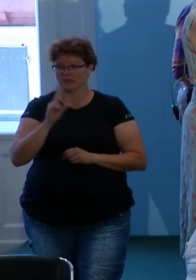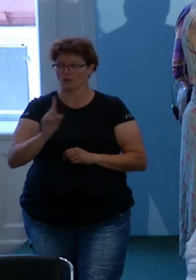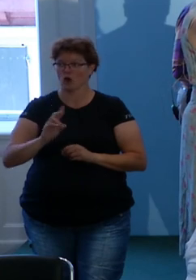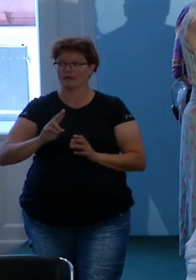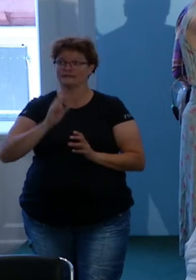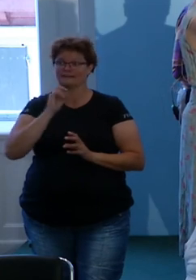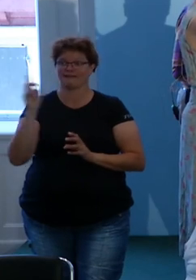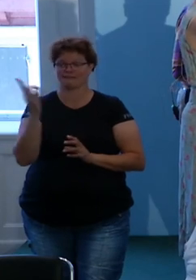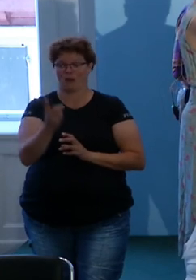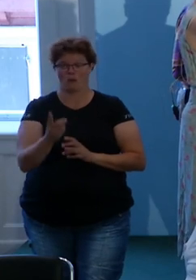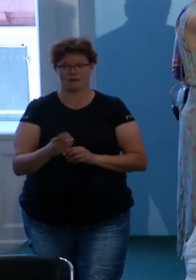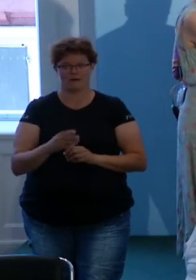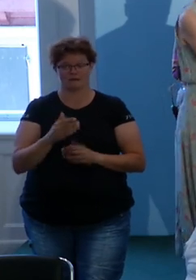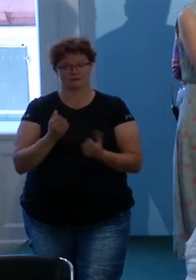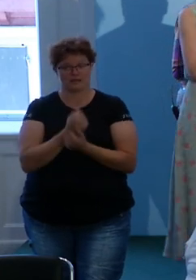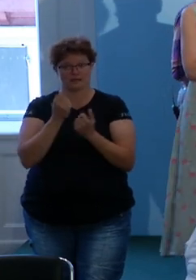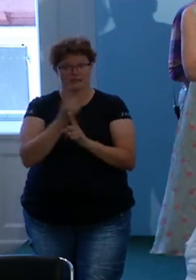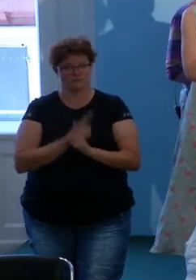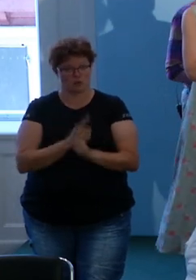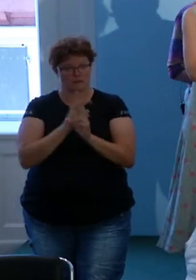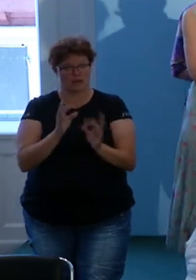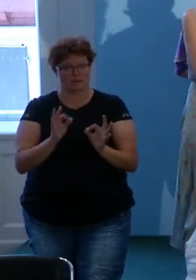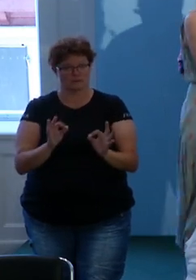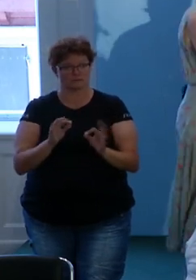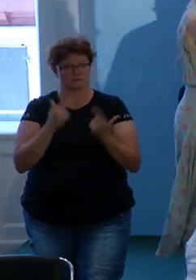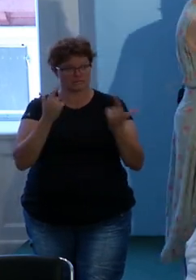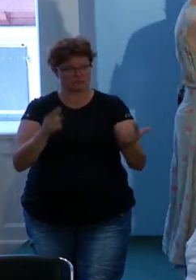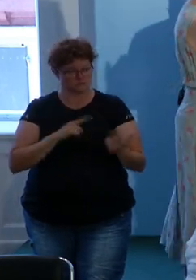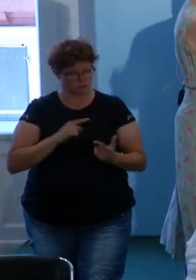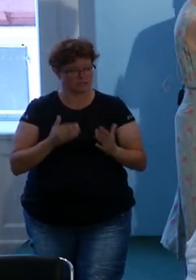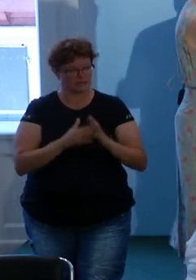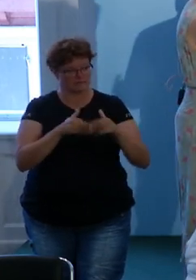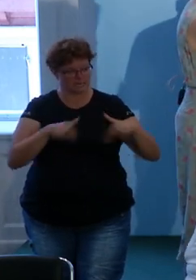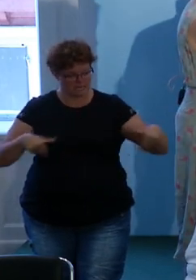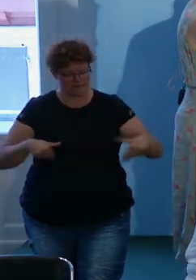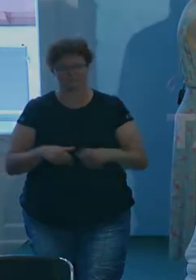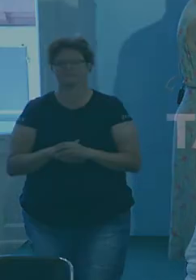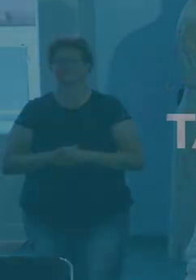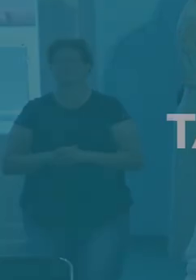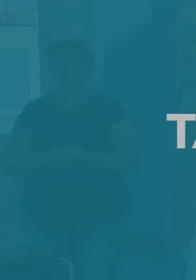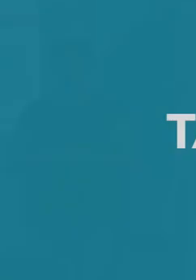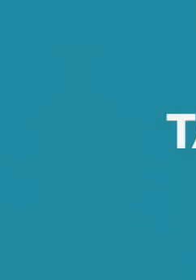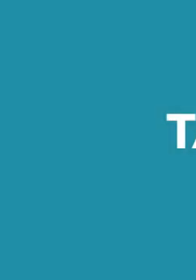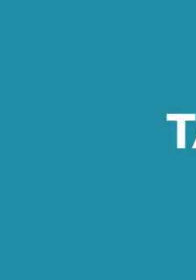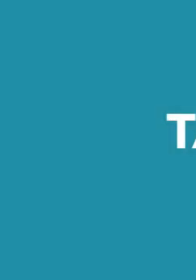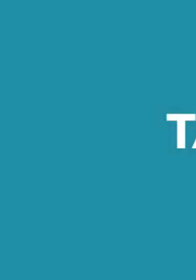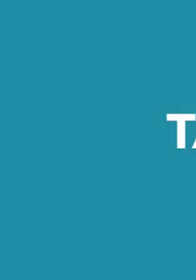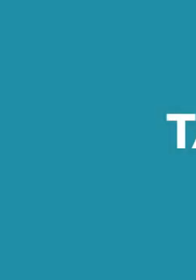om ett år. Det blir väldigt spännande att följa detta, eller hur? Tack så mycket till panelen. Tack.